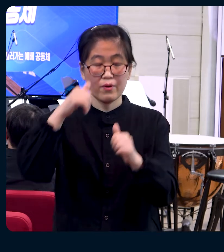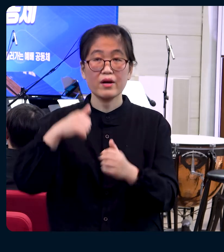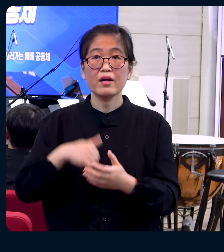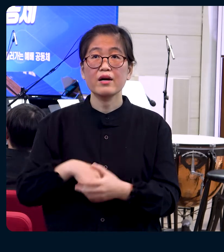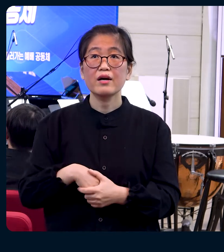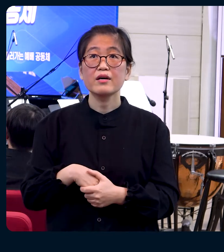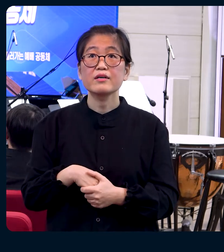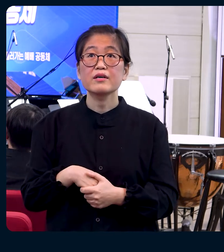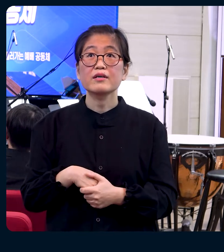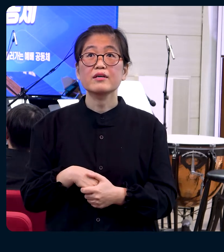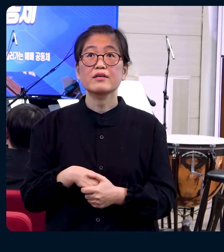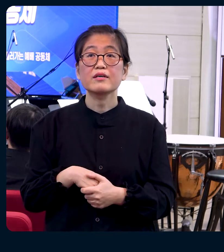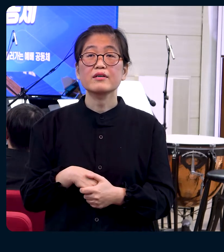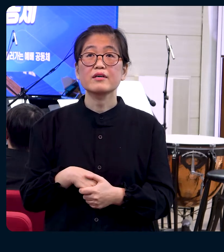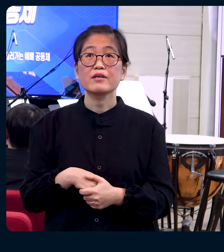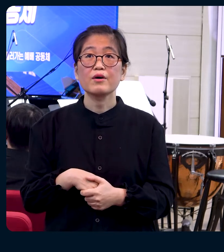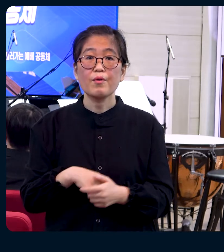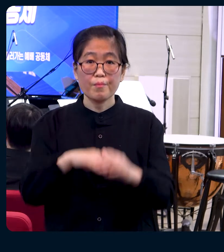성경이 말씀하고 있는 바가 있습니다.